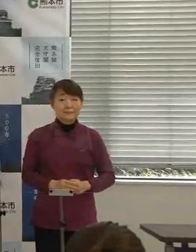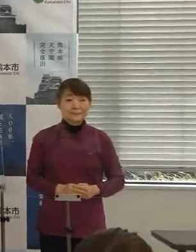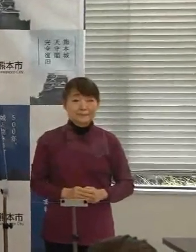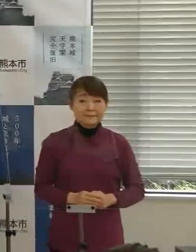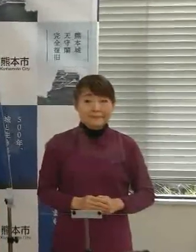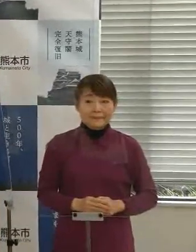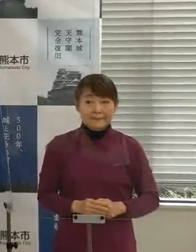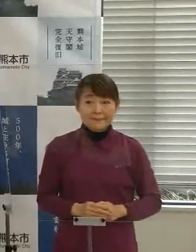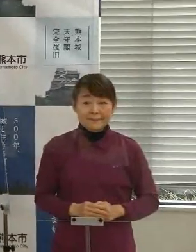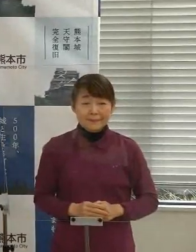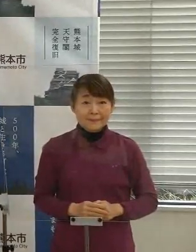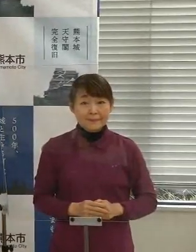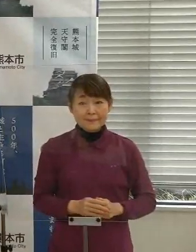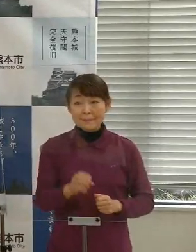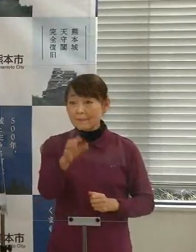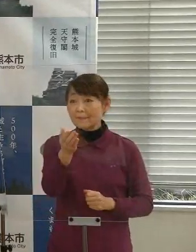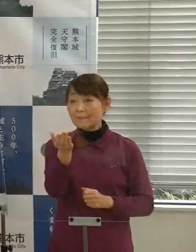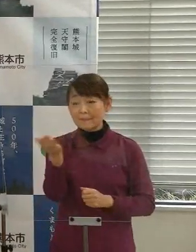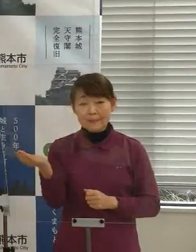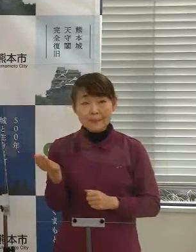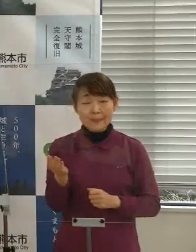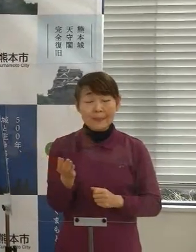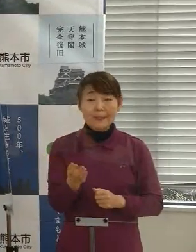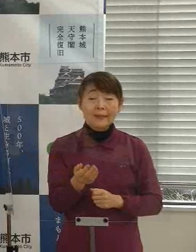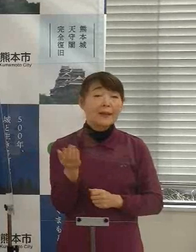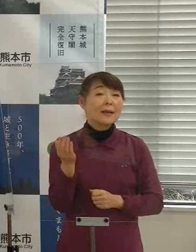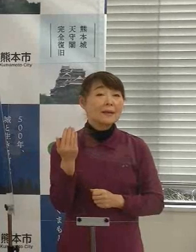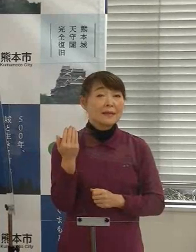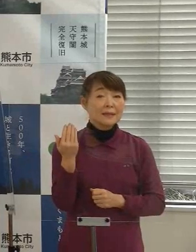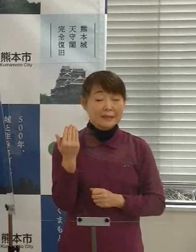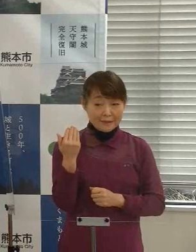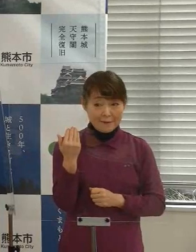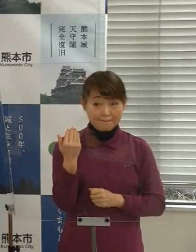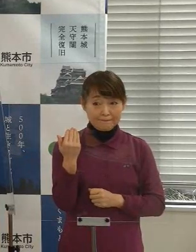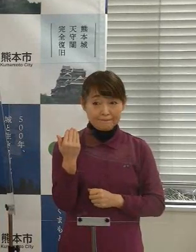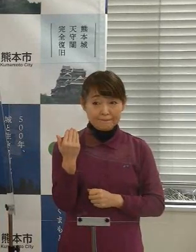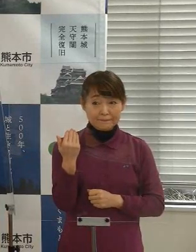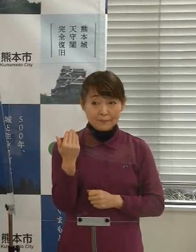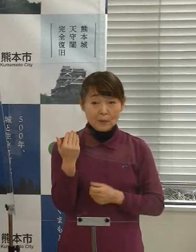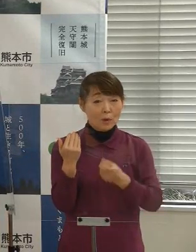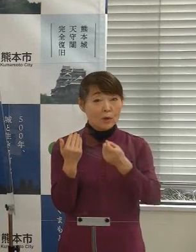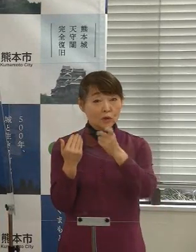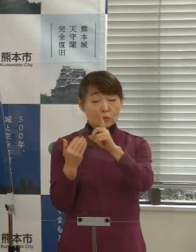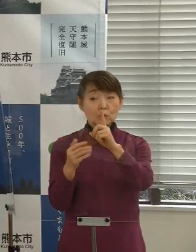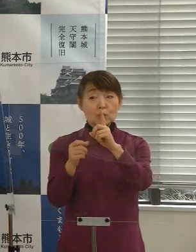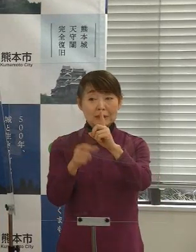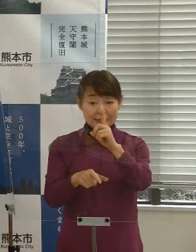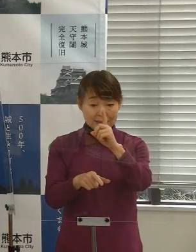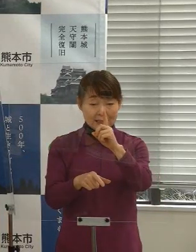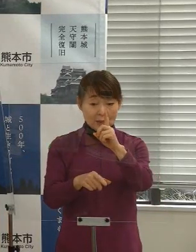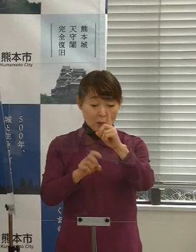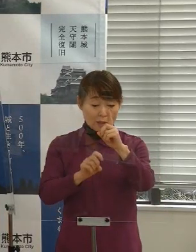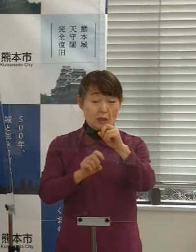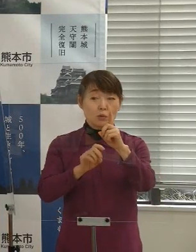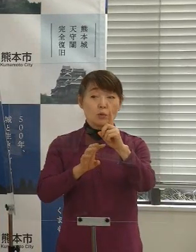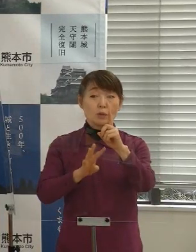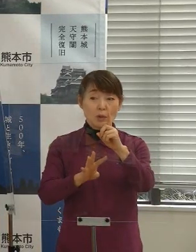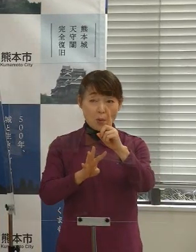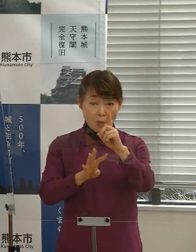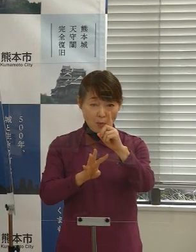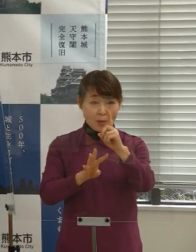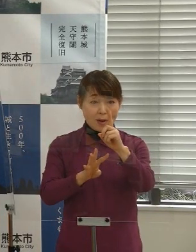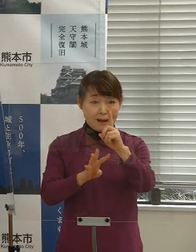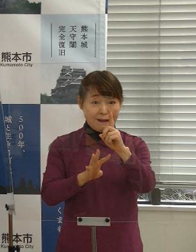以前の予測の中で、11月の24日頃から増加